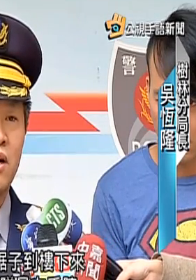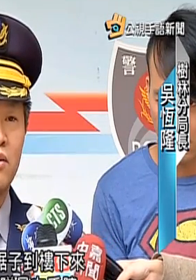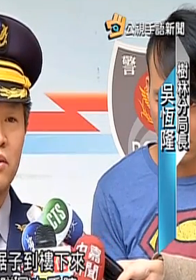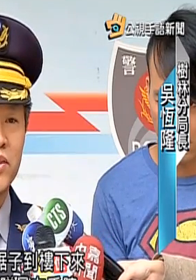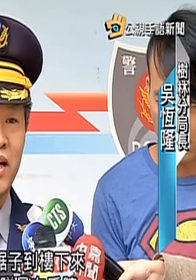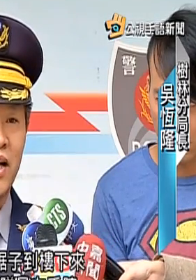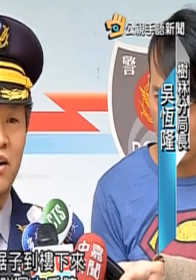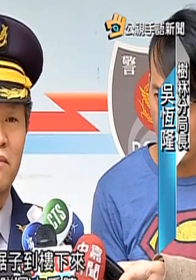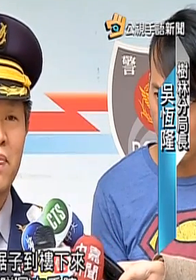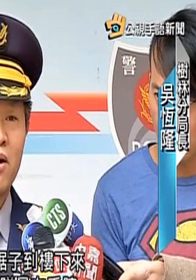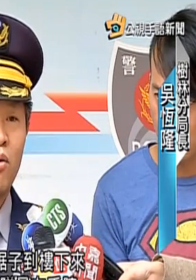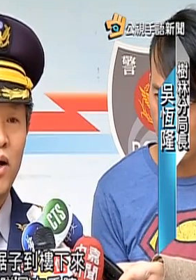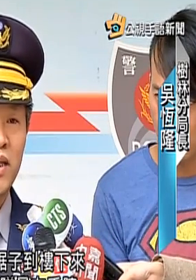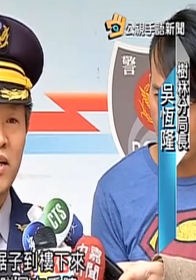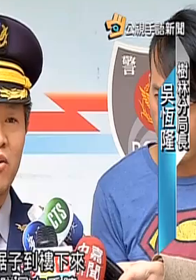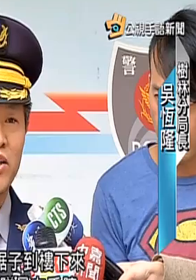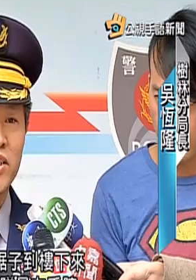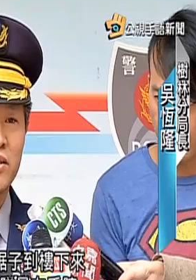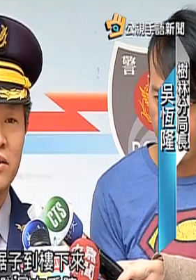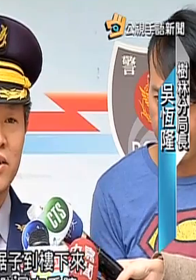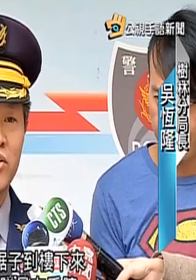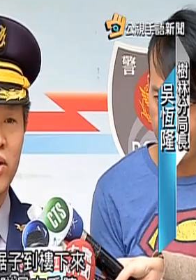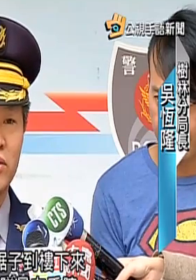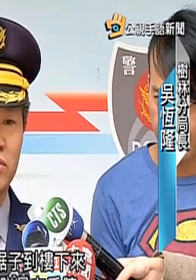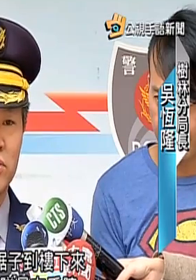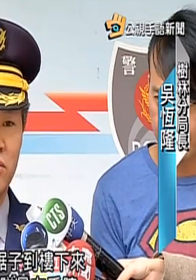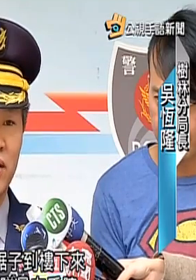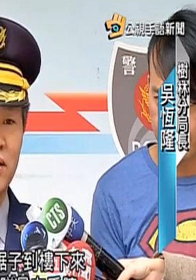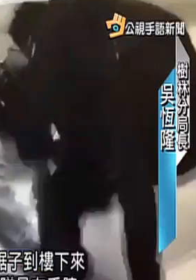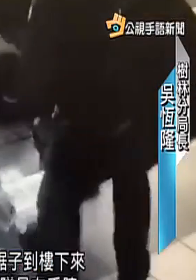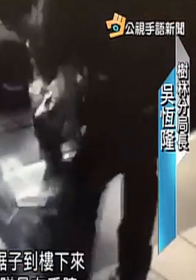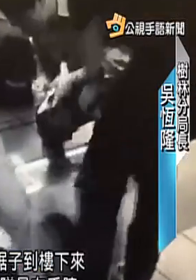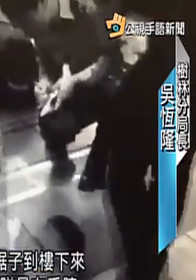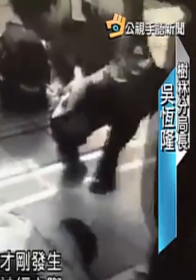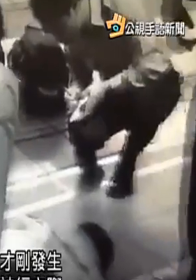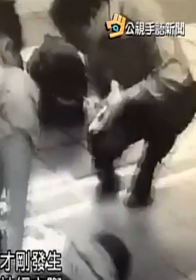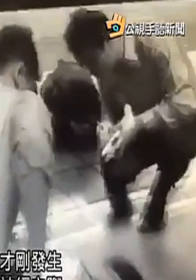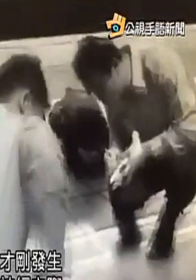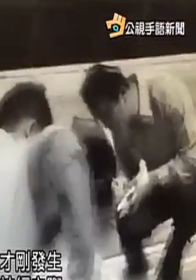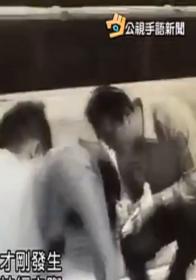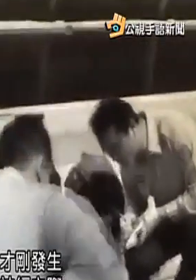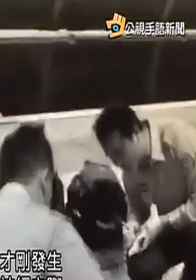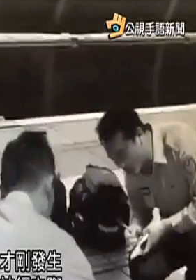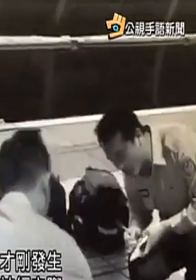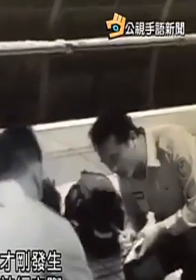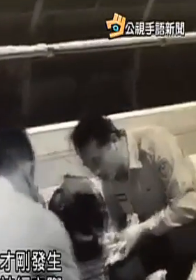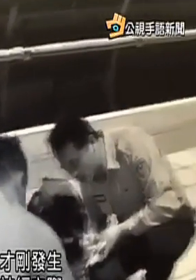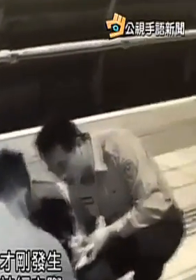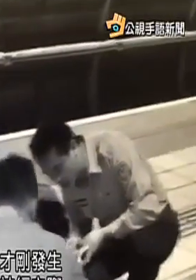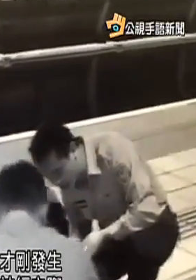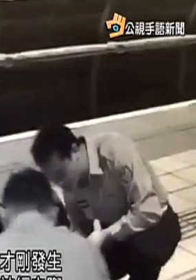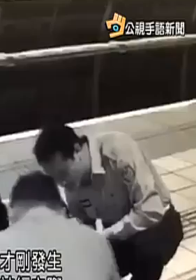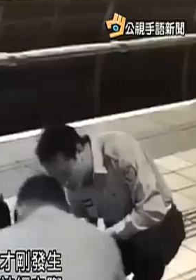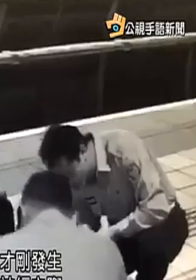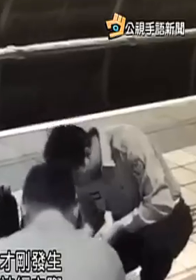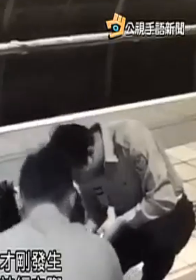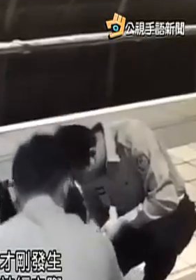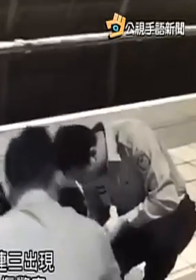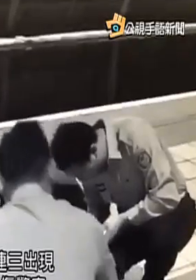到楼下来划伤那个黄姓清洁队员左手腕。 内湖杀童案才刚发生，各界都紧绷神经之际，却又接二连三